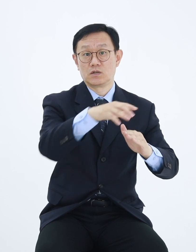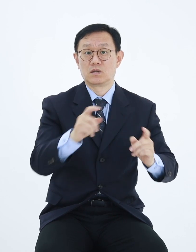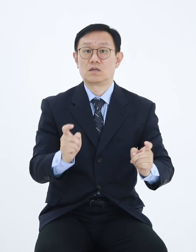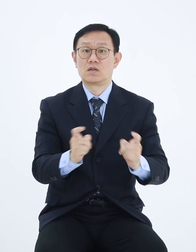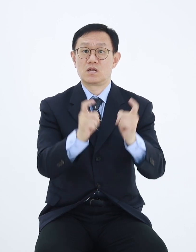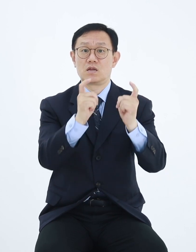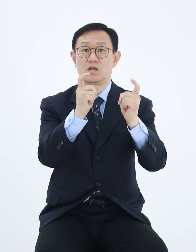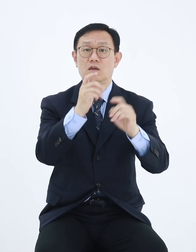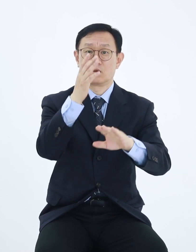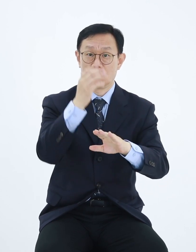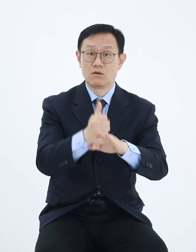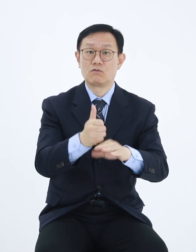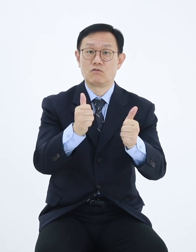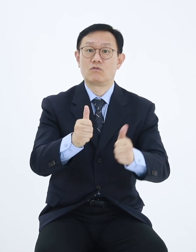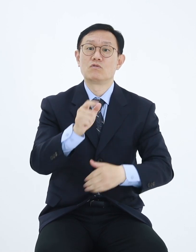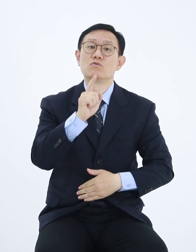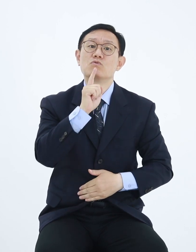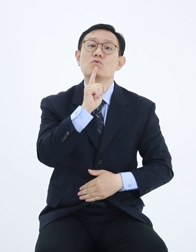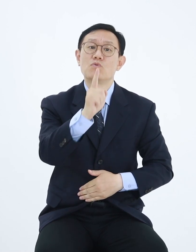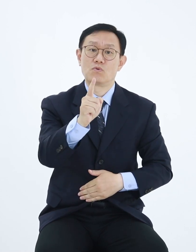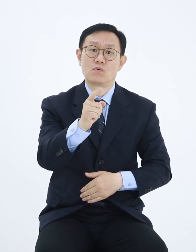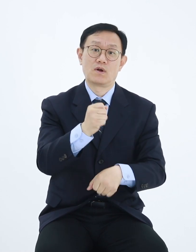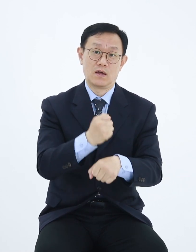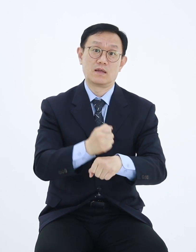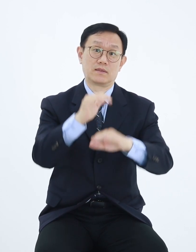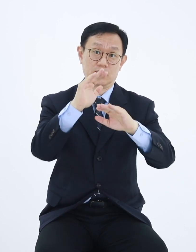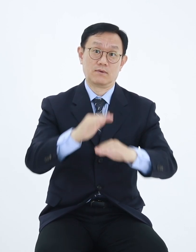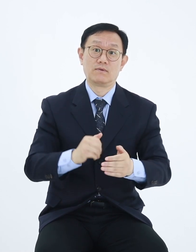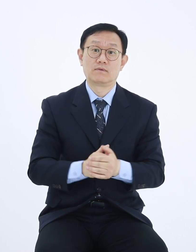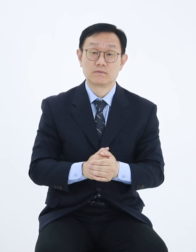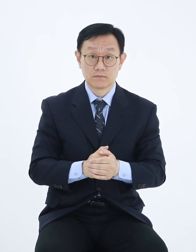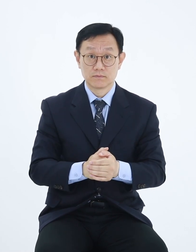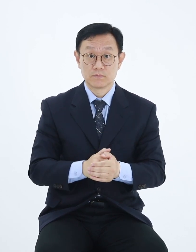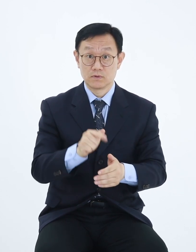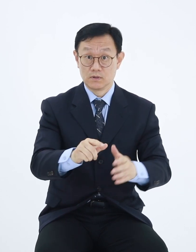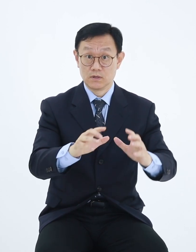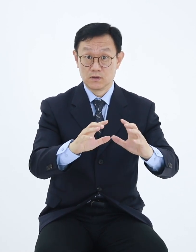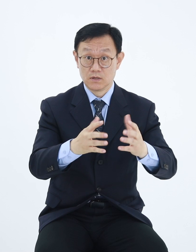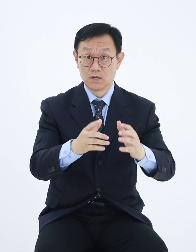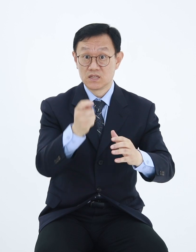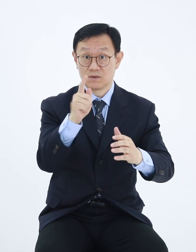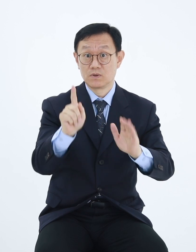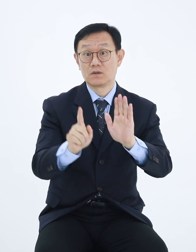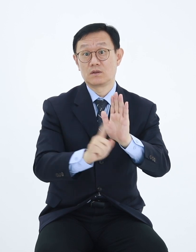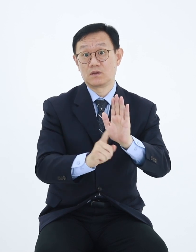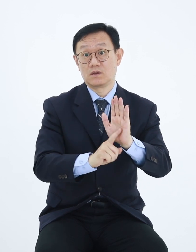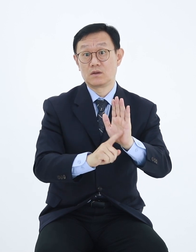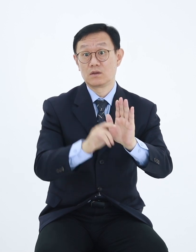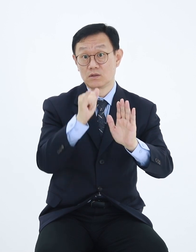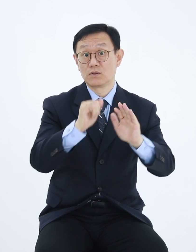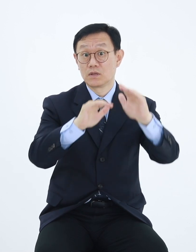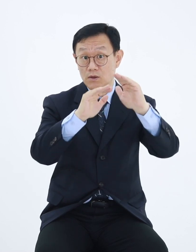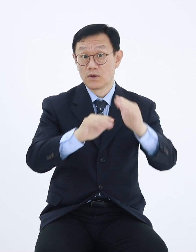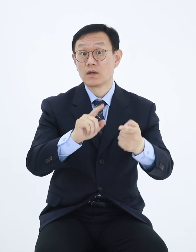소송으로 이어진 복잡한 사건입니다 해당국가의 매스컴에도 오르내렸던이 사건을 자세히 살펴보도록